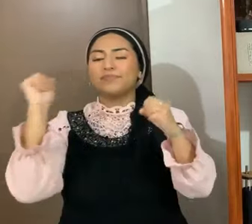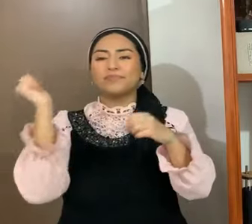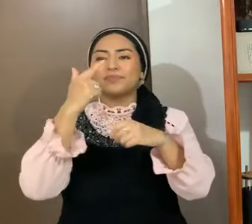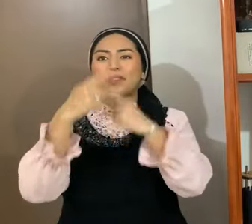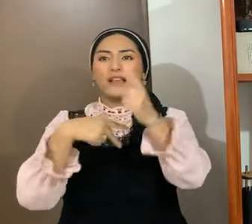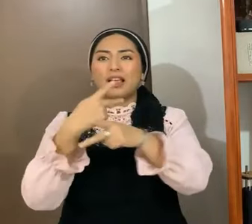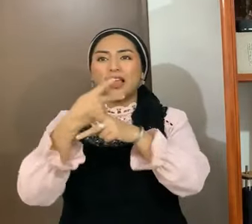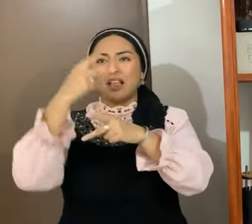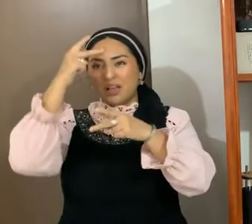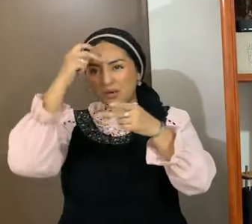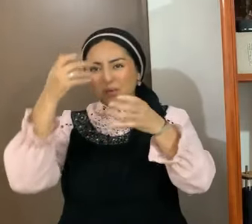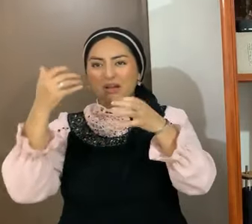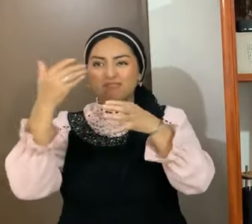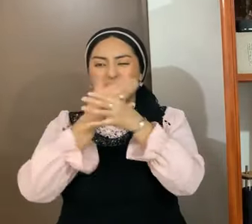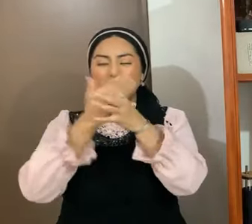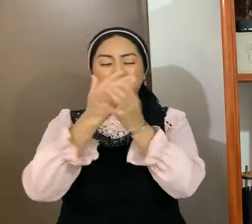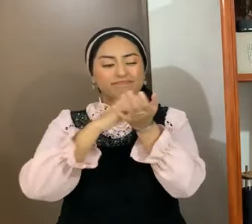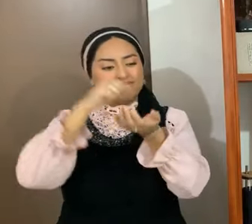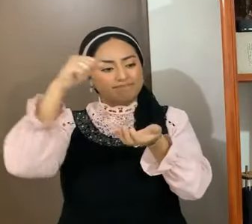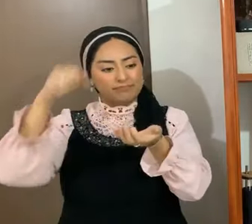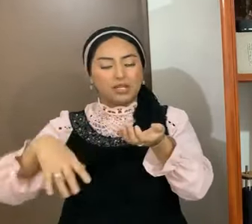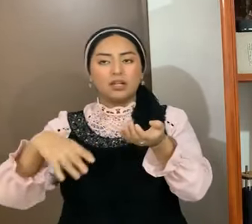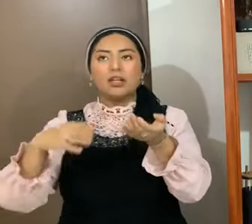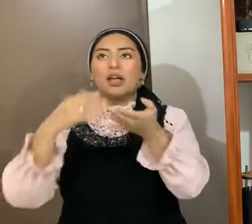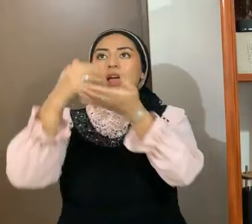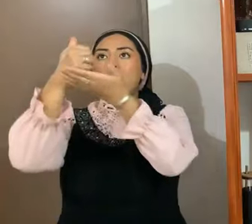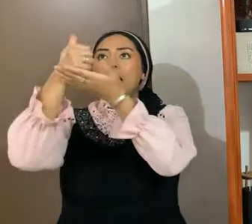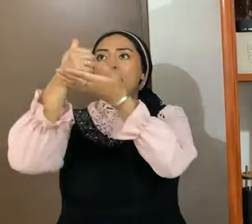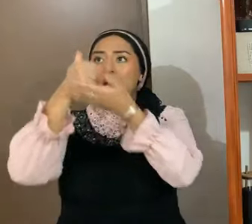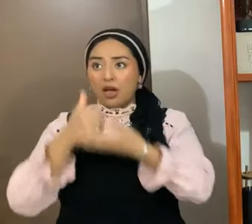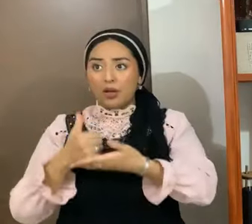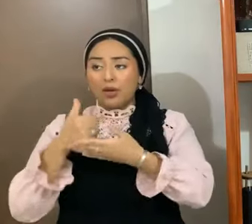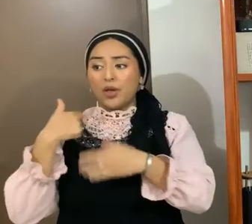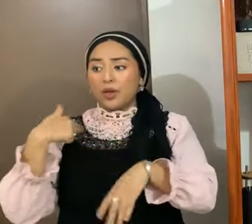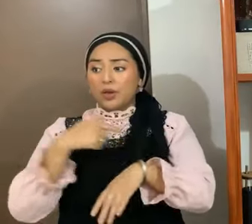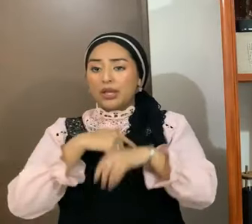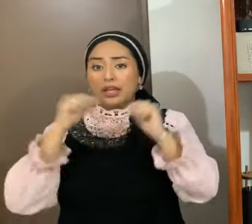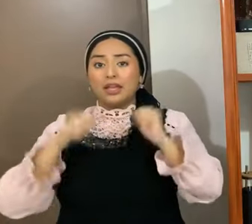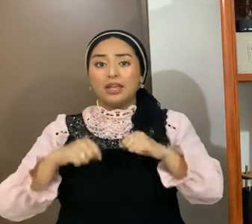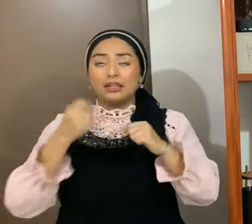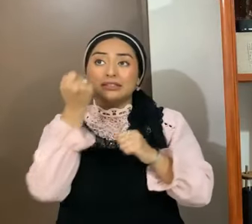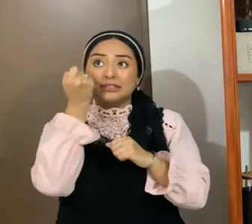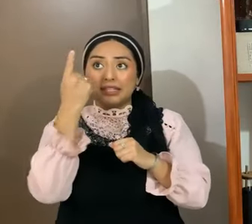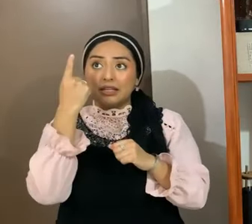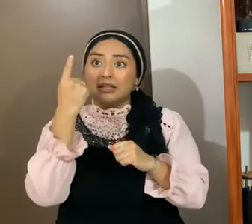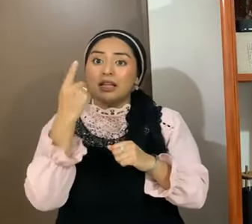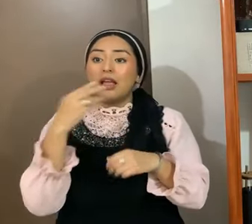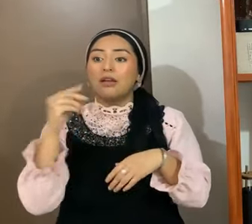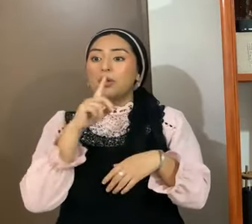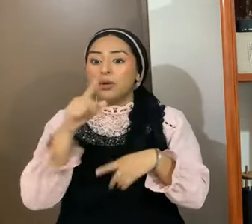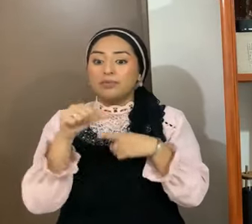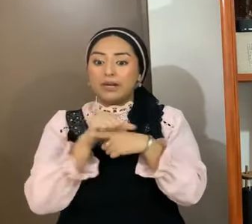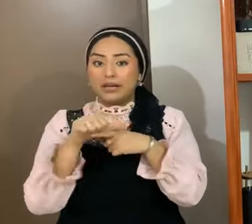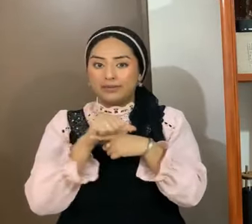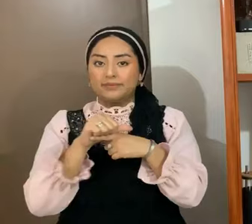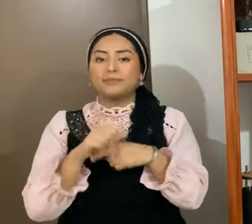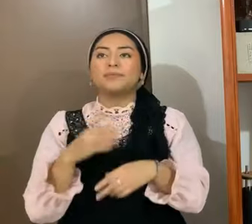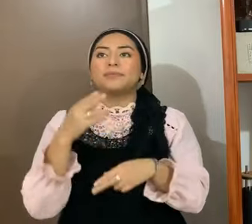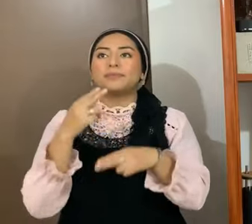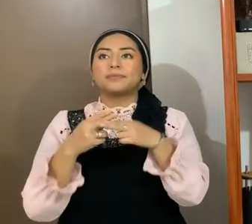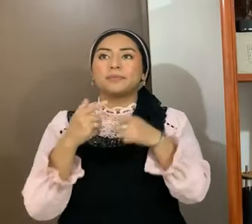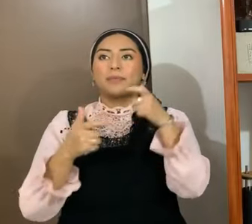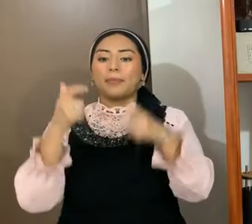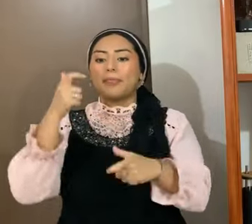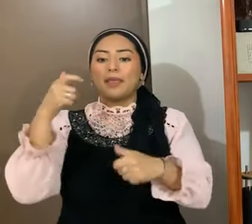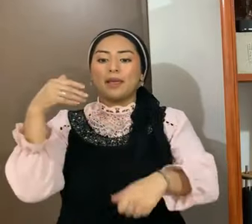por favor, todo espíritu que no exalte tu nombre. Ayúdanos, Abacados, para poderlo comprender y para poder llevarlo por obra. En el nombre